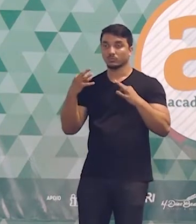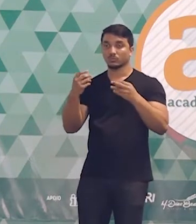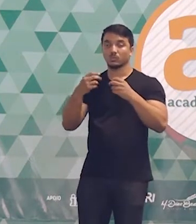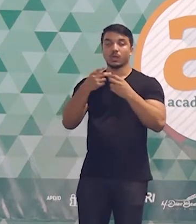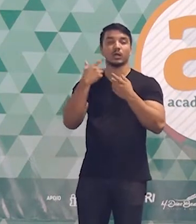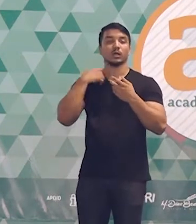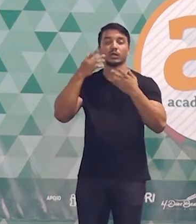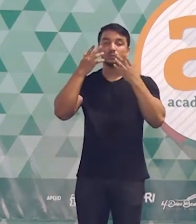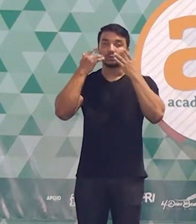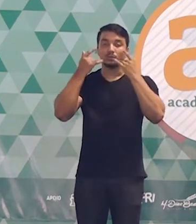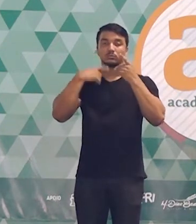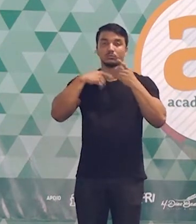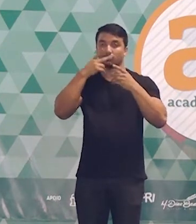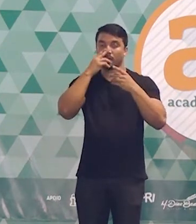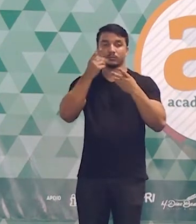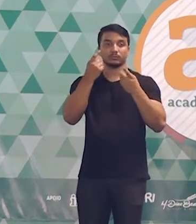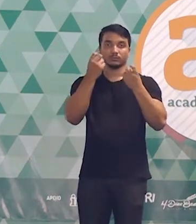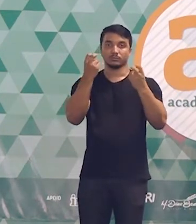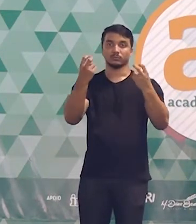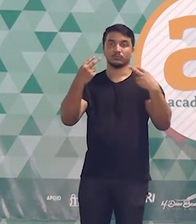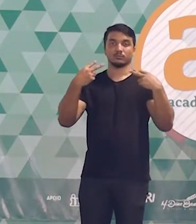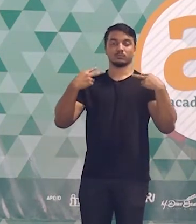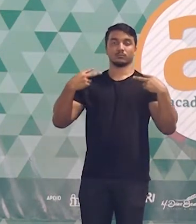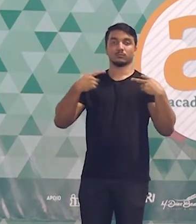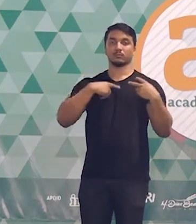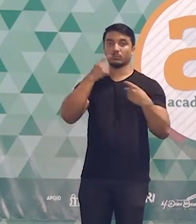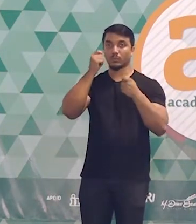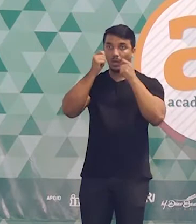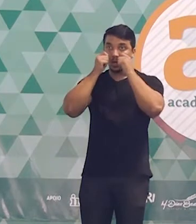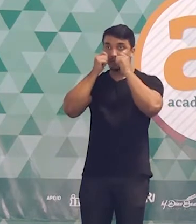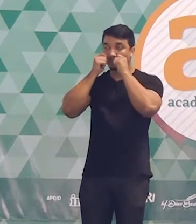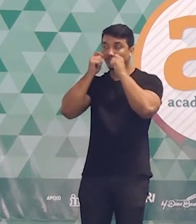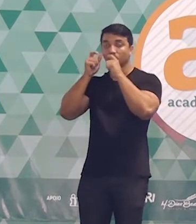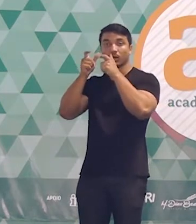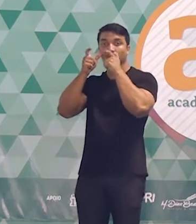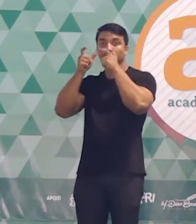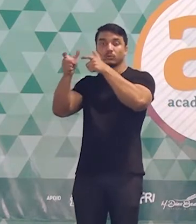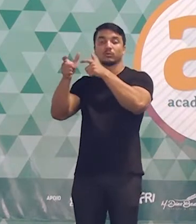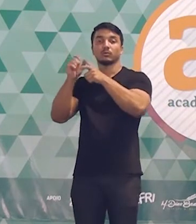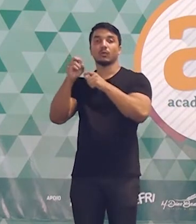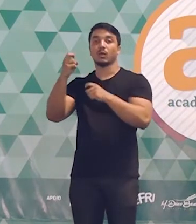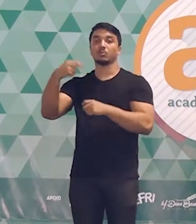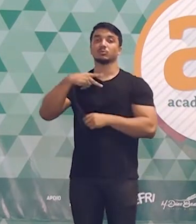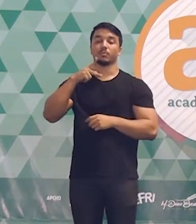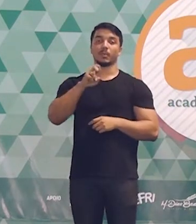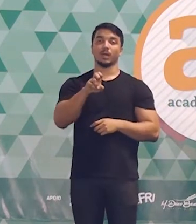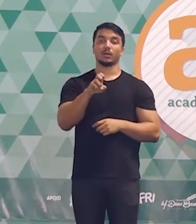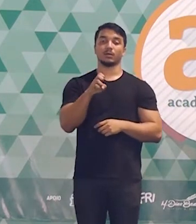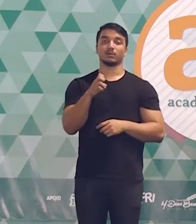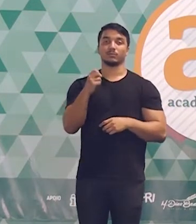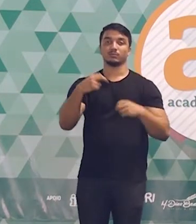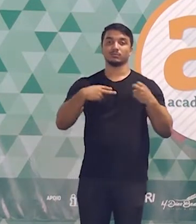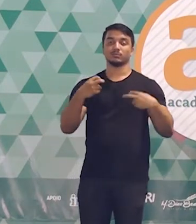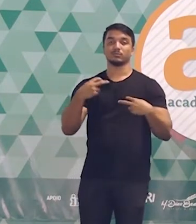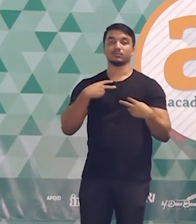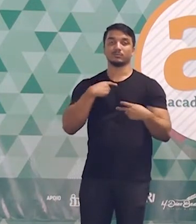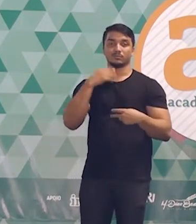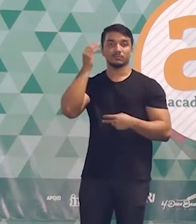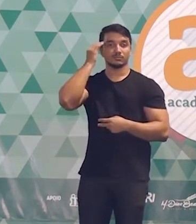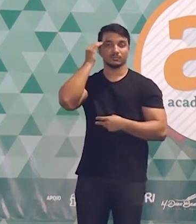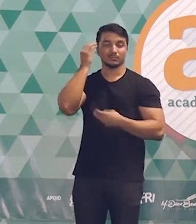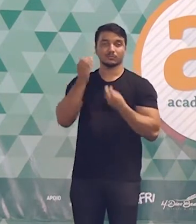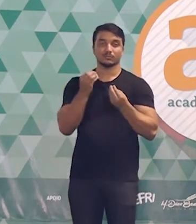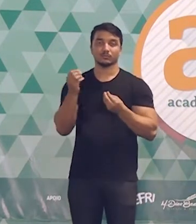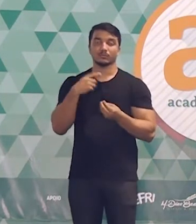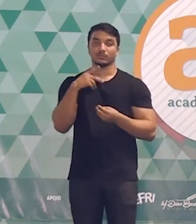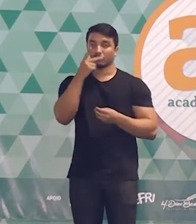Teatro Municipal horrorizado, porque o povo podendo prestar atenção noutra coisa, fica olhando para os pés da gente. Está entendendo?